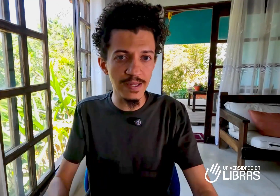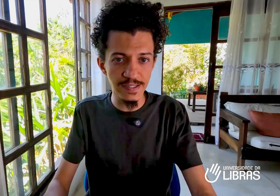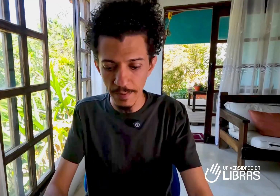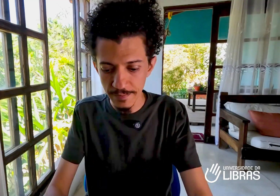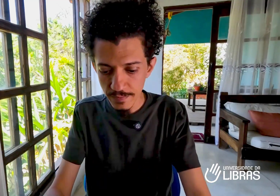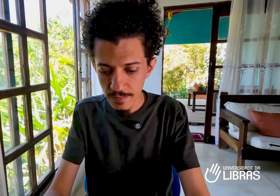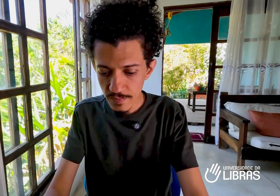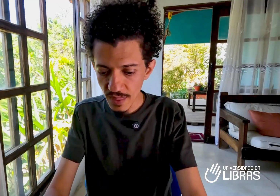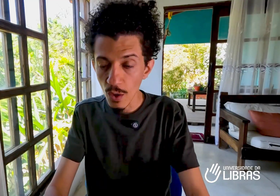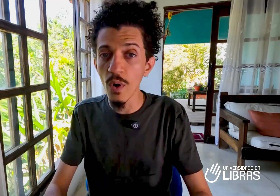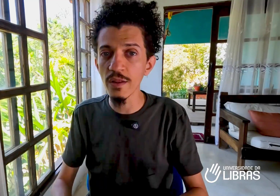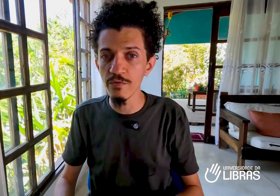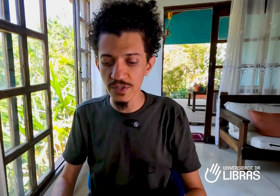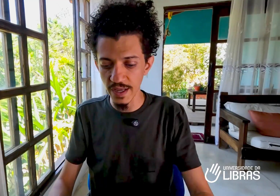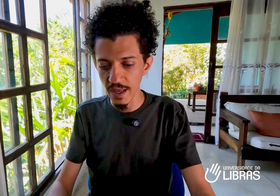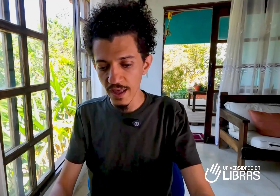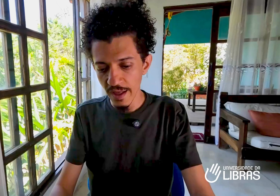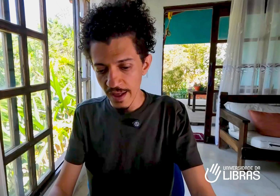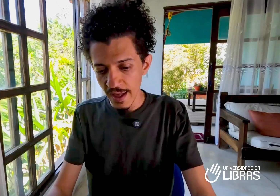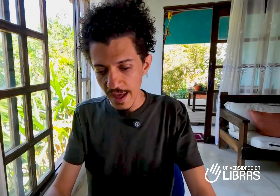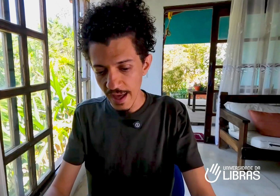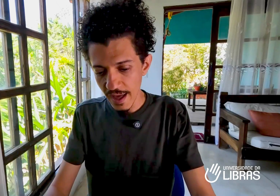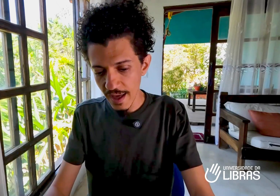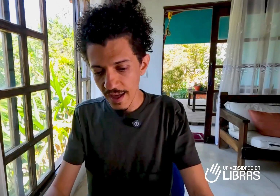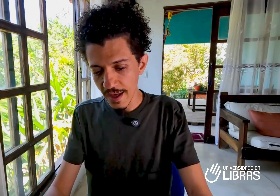exemplo, quando você